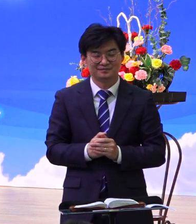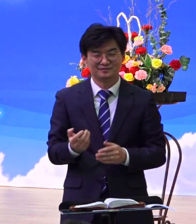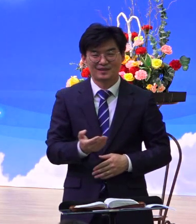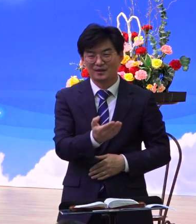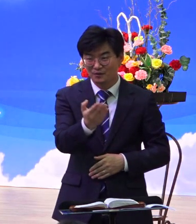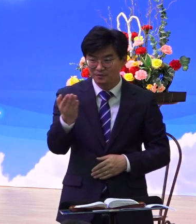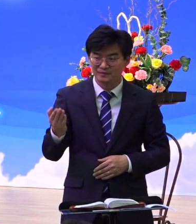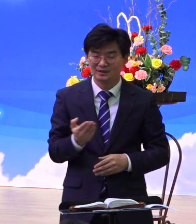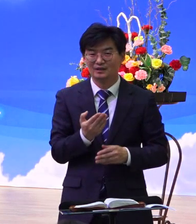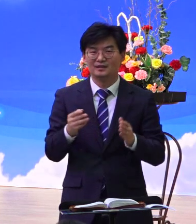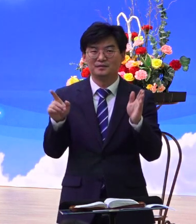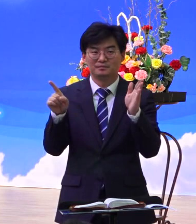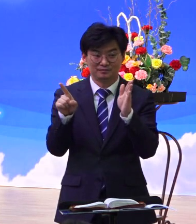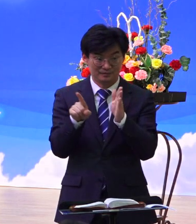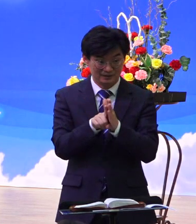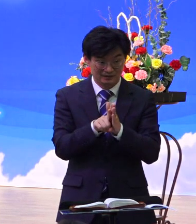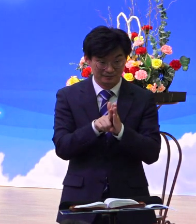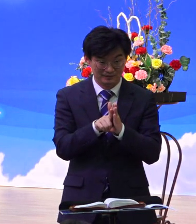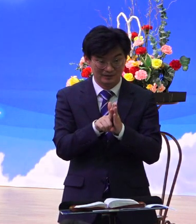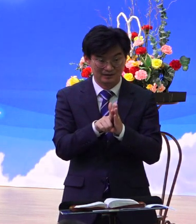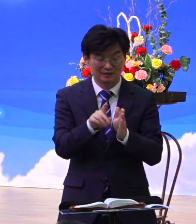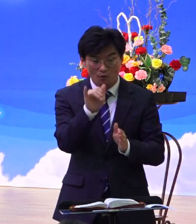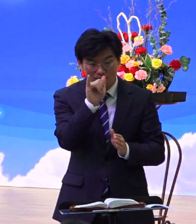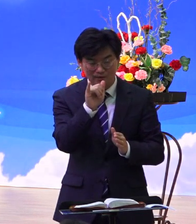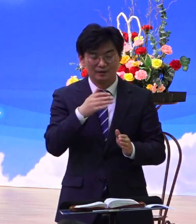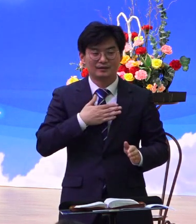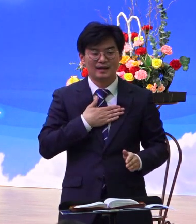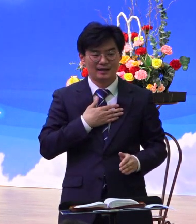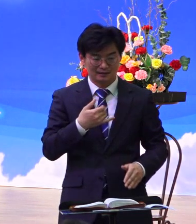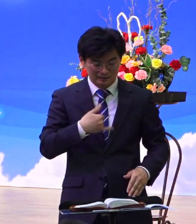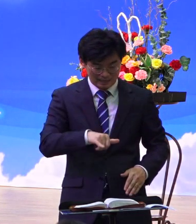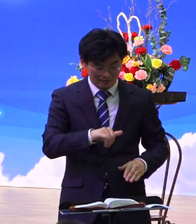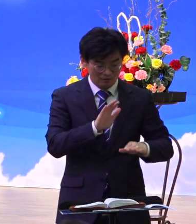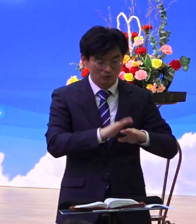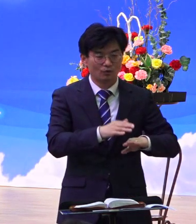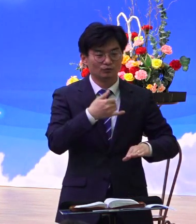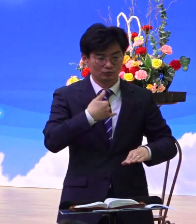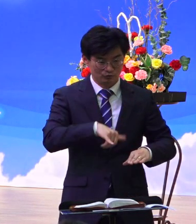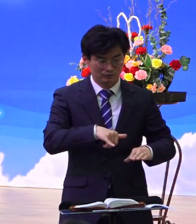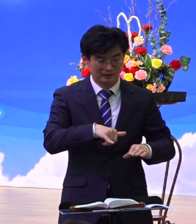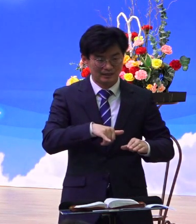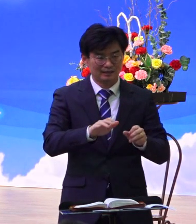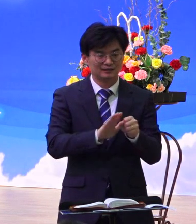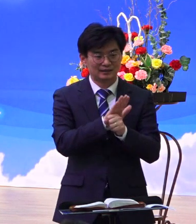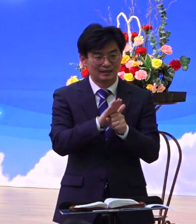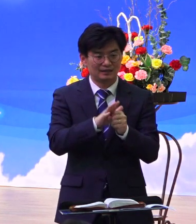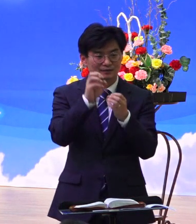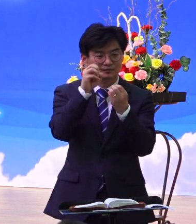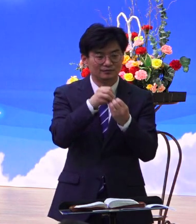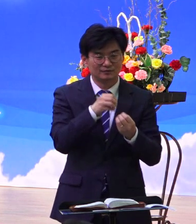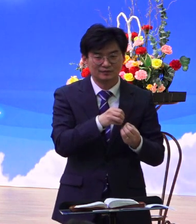여러분에게서 신앙이 끝나지 않고 여러분의 자녀들에게로, 손주들에게로 이어지기를 원하실 것입니다.